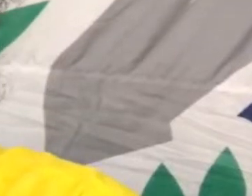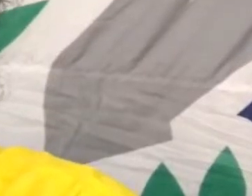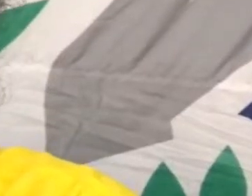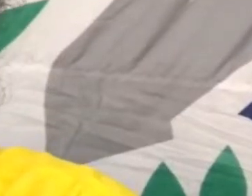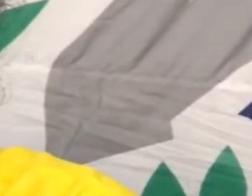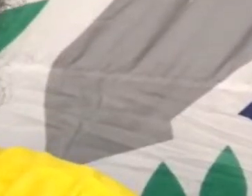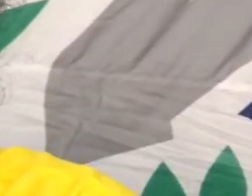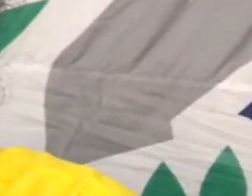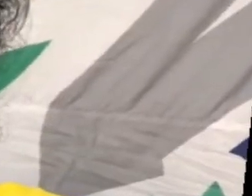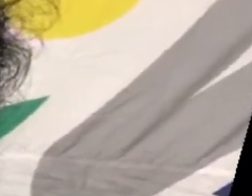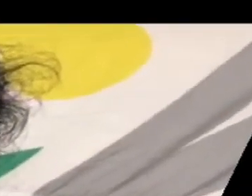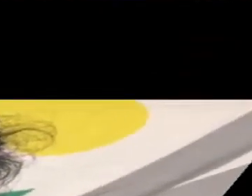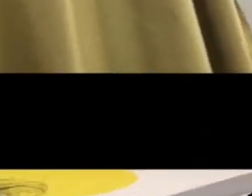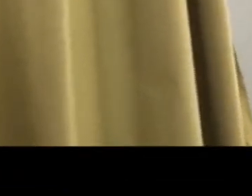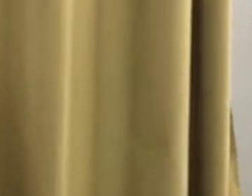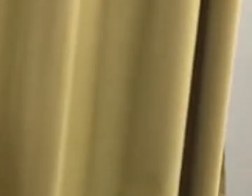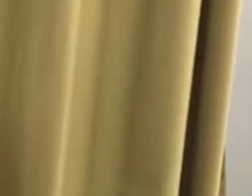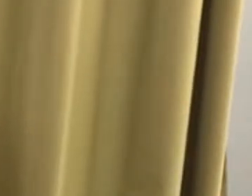gente?